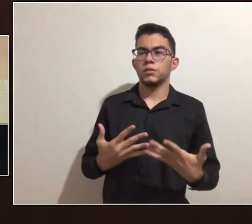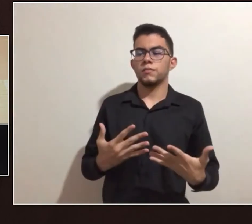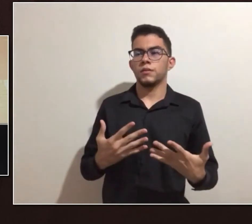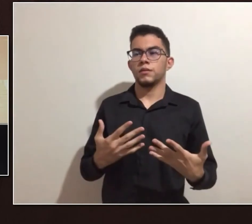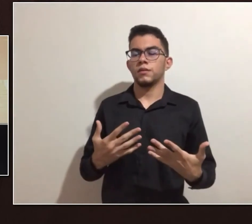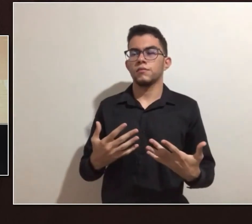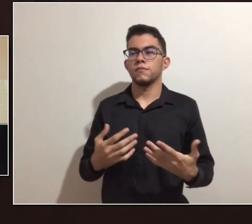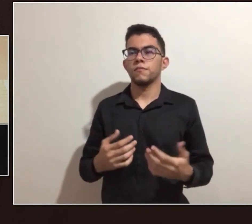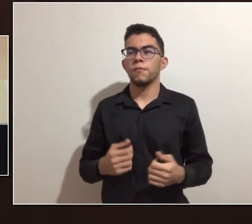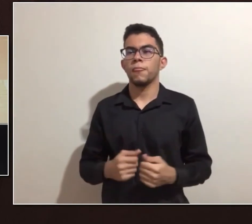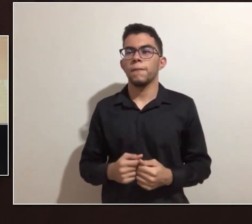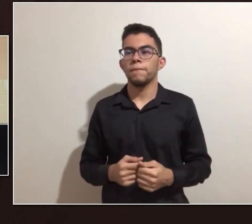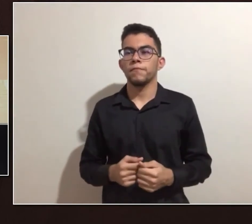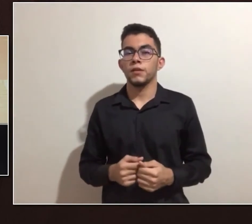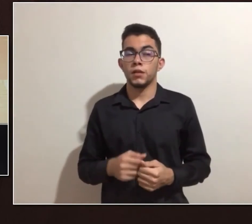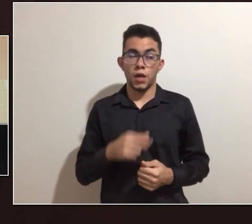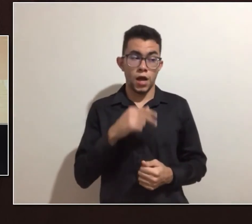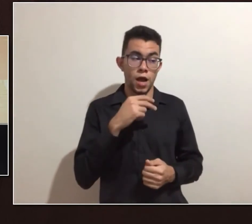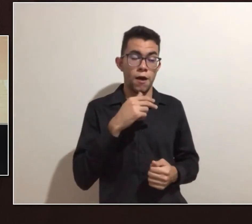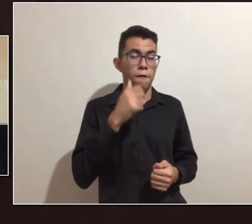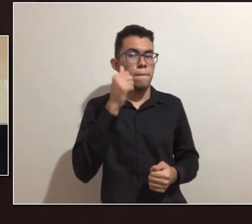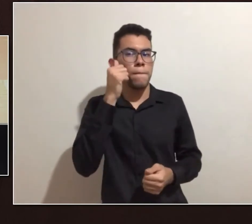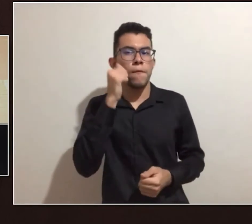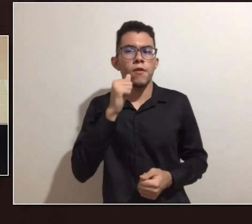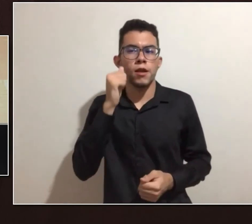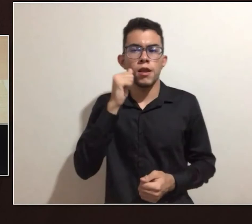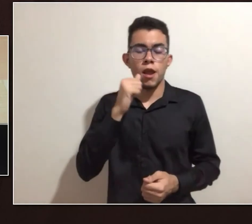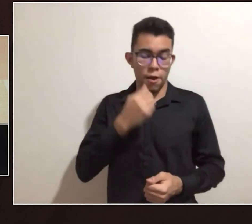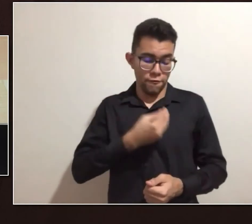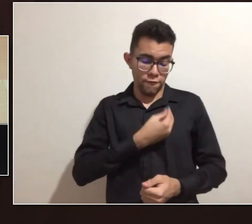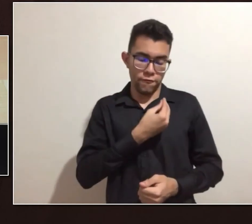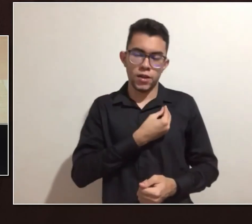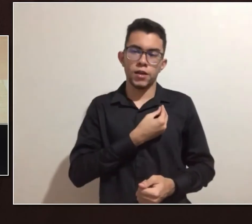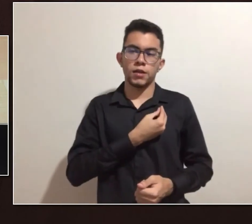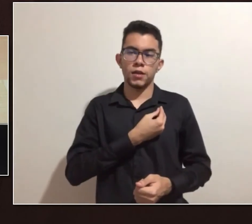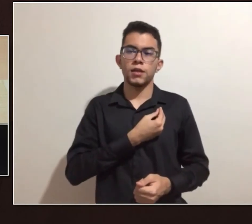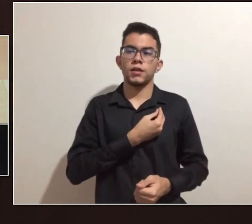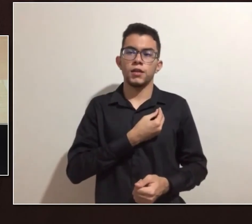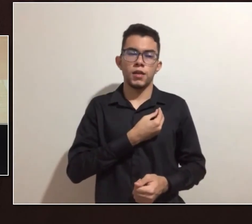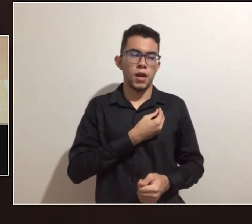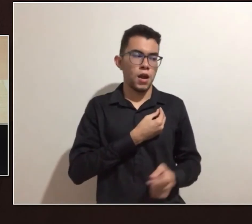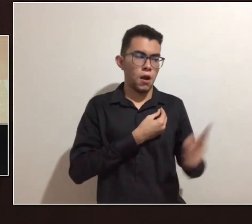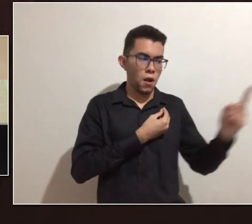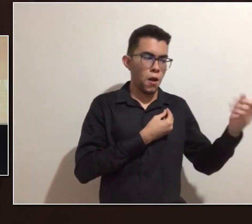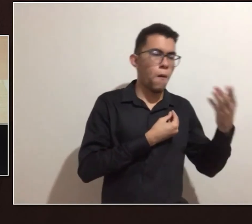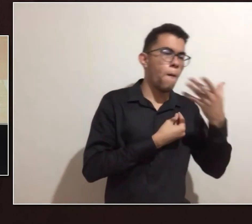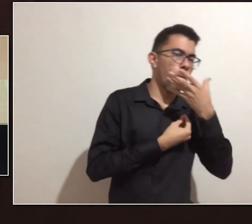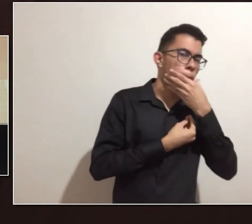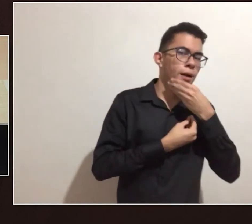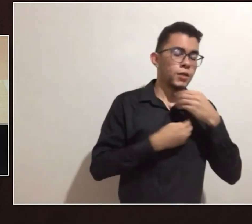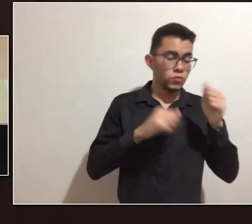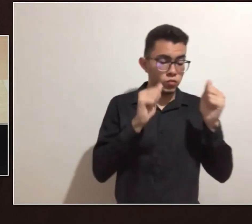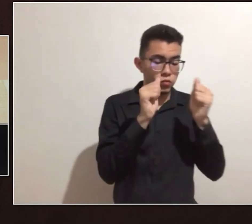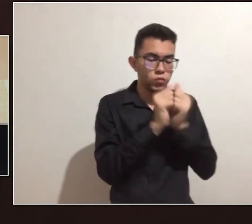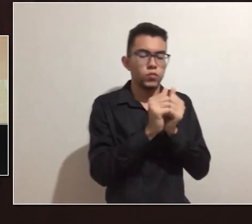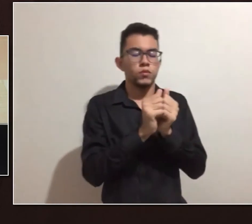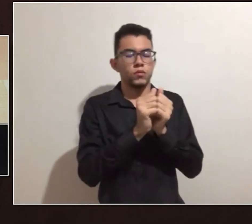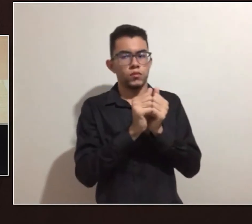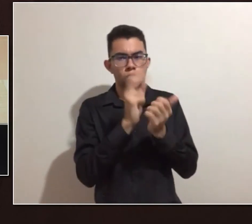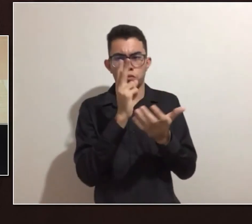seu comportamento, pela sua vida piedosa, quem sabe você ganha um marido. Não é assim? Então